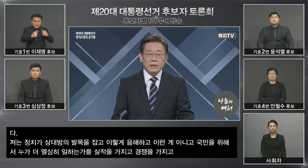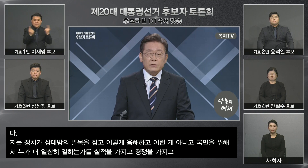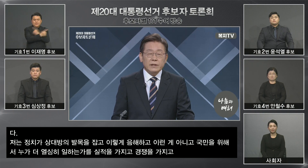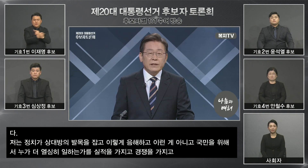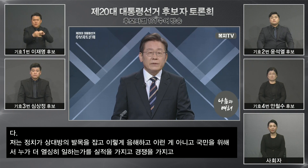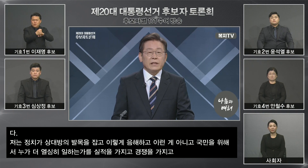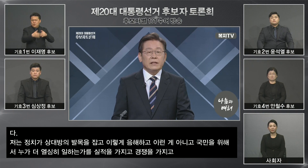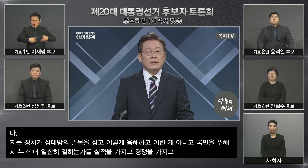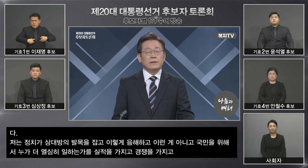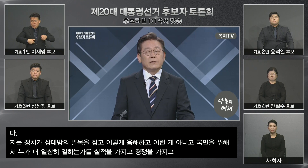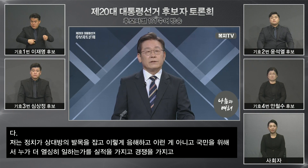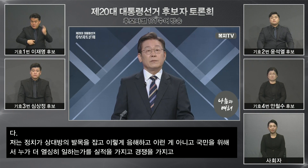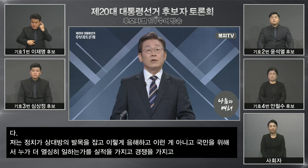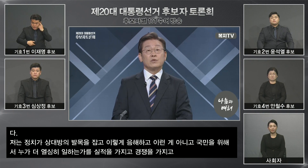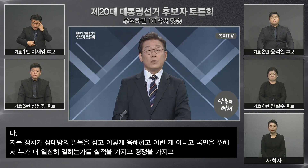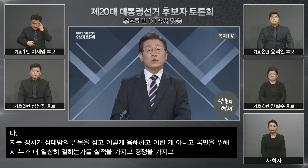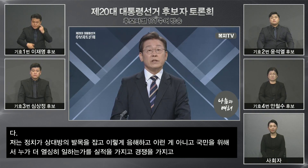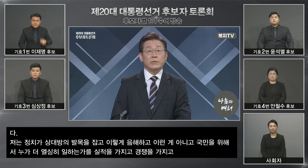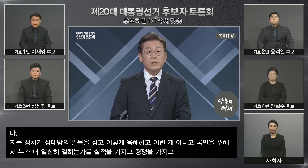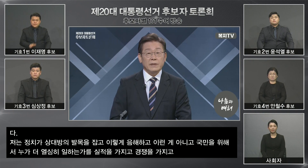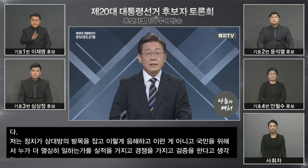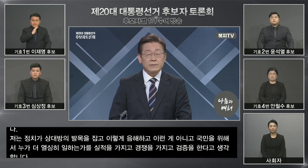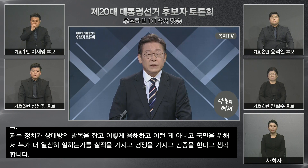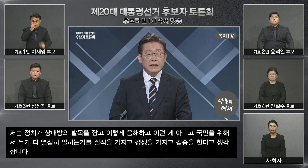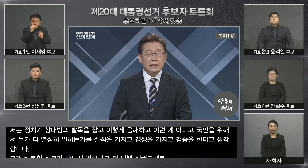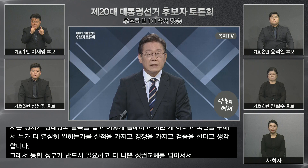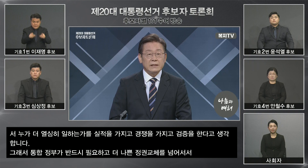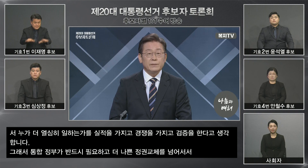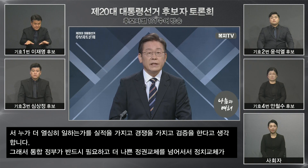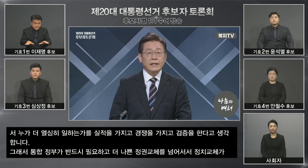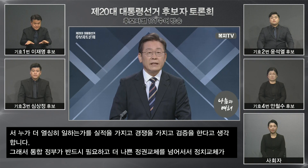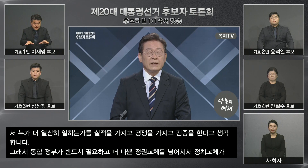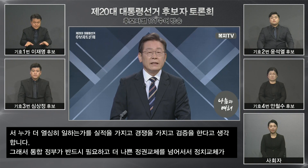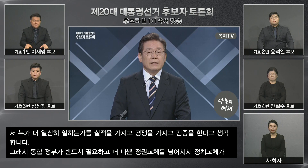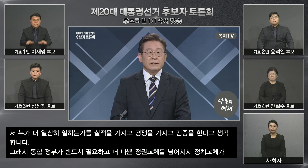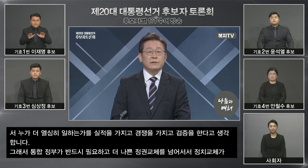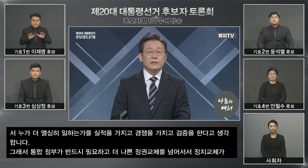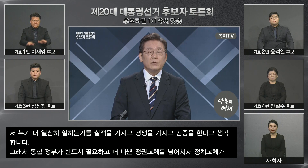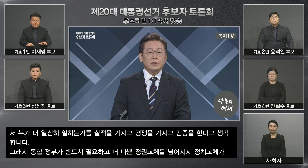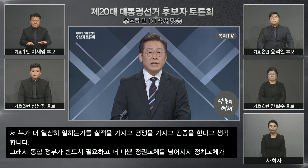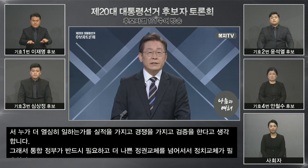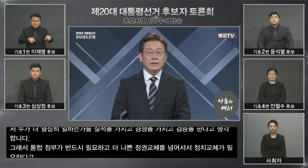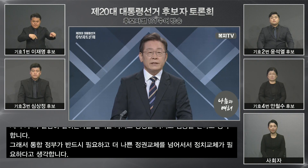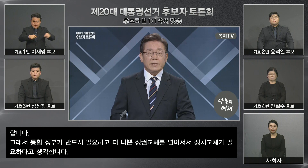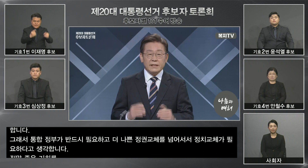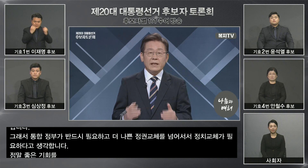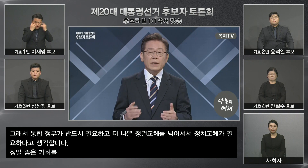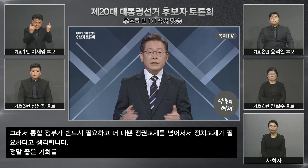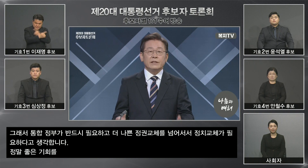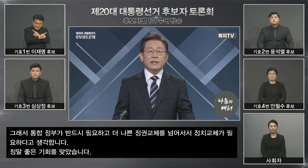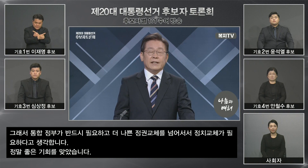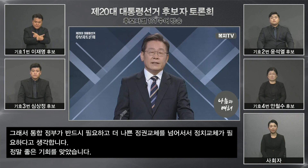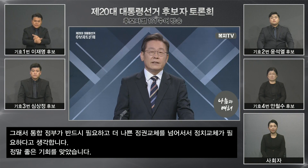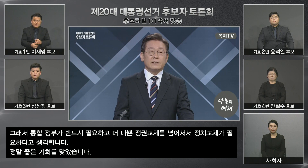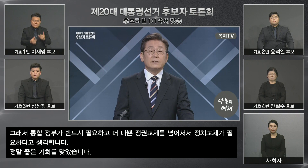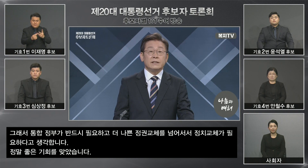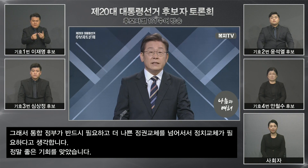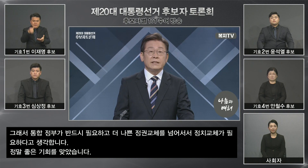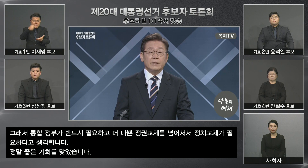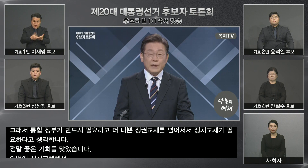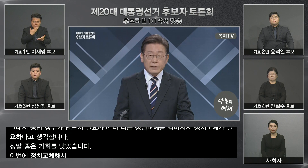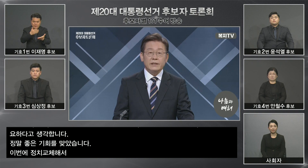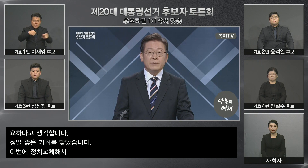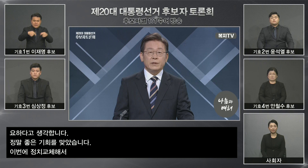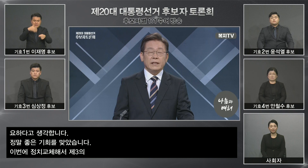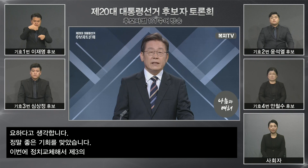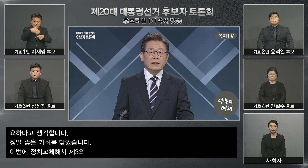꼭 필요하다고 생각합니다. 정말로 좋은 기회를 맞았습니다. 이번에 정치 교체해서 제3의 선택이 가능한 정치